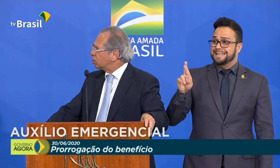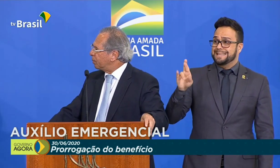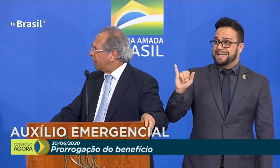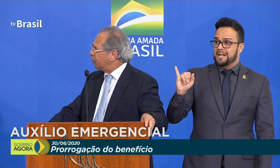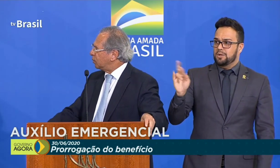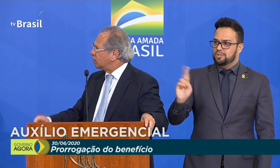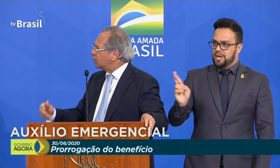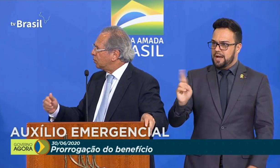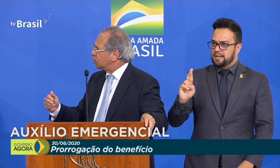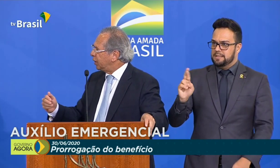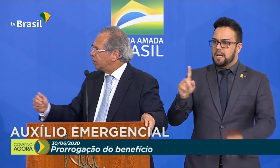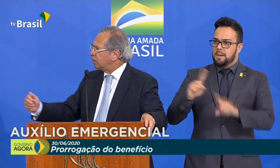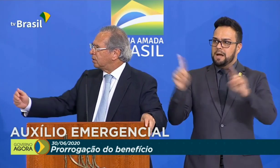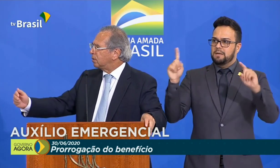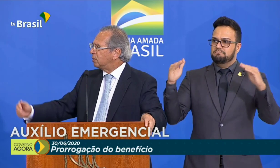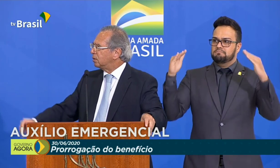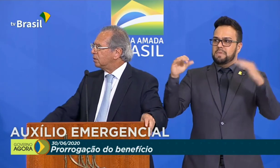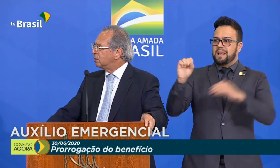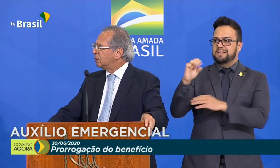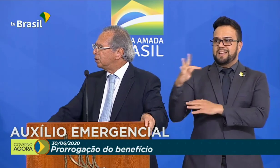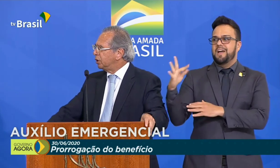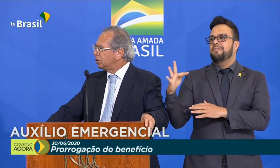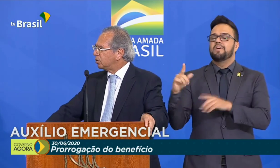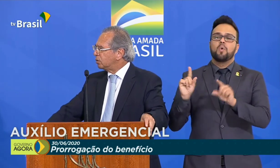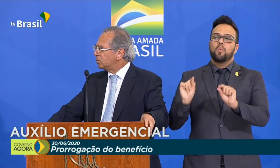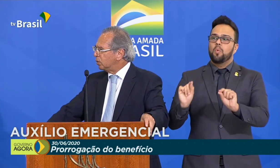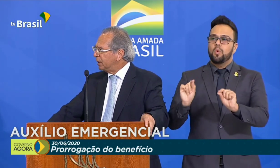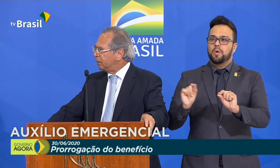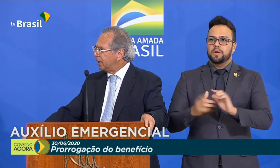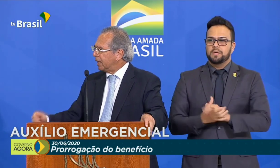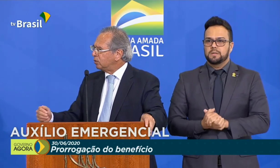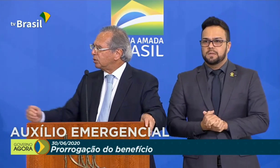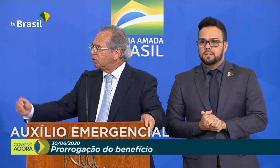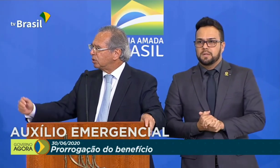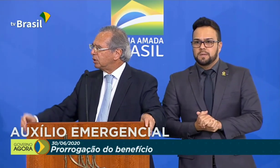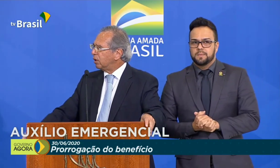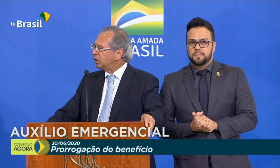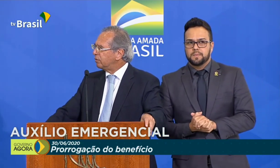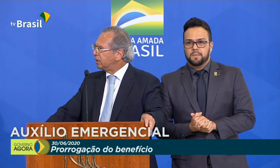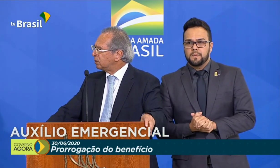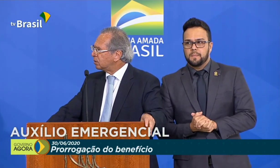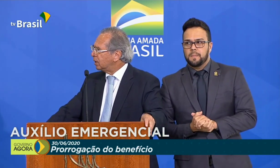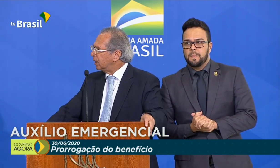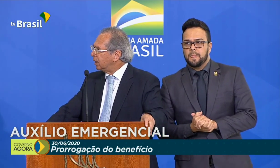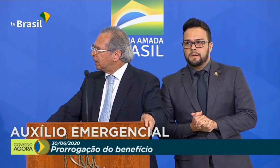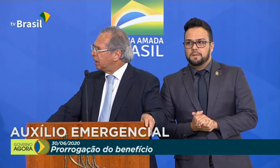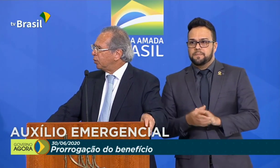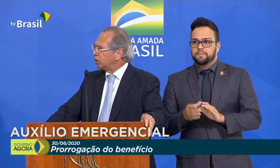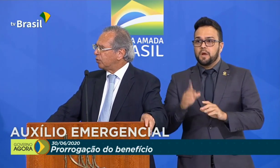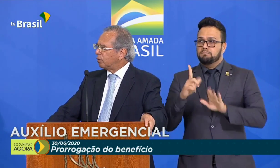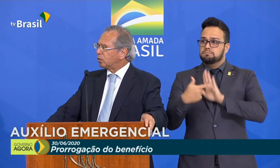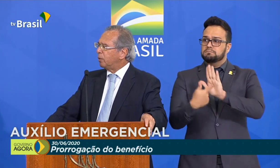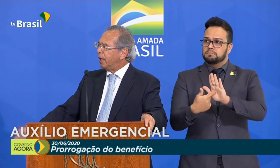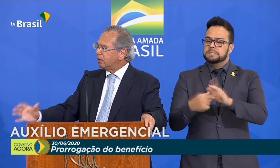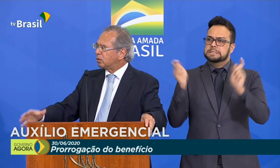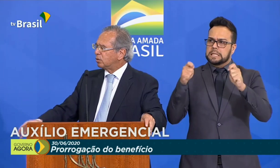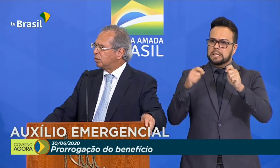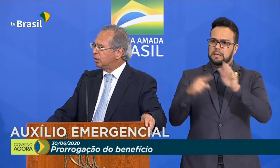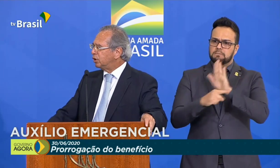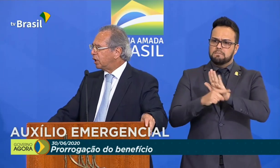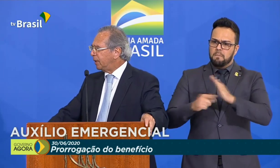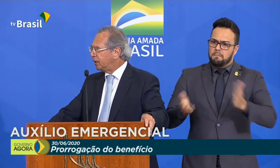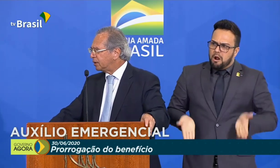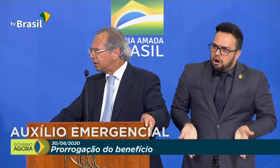Quando o Supremo nos deu, um ministro, numa liminar, nos deu um sinal de avanço e depois fomos